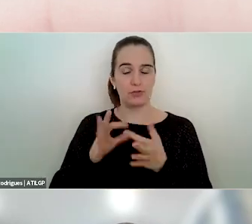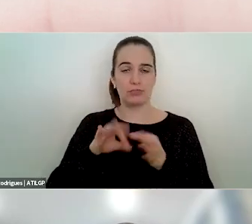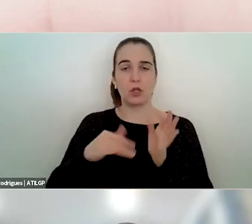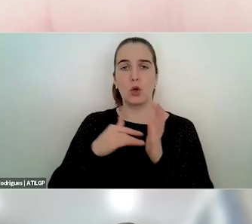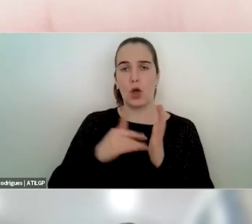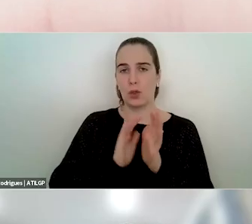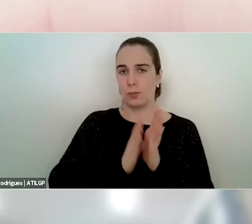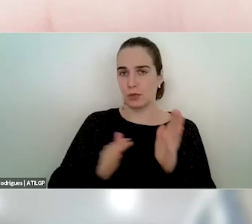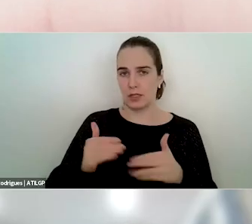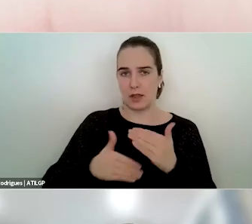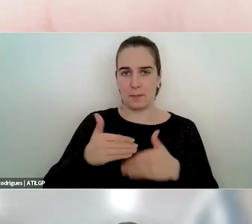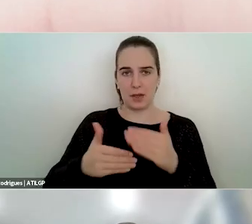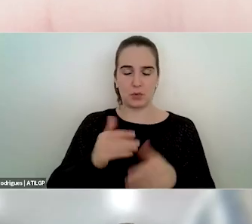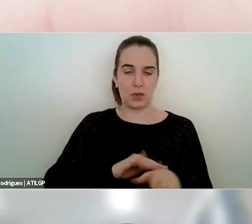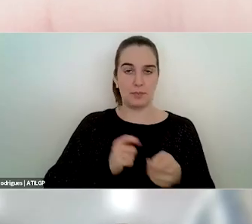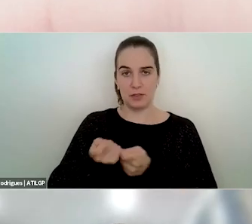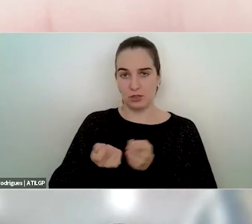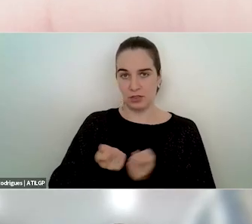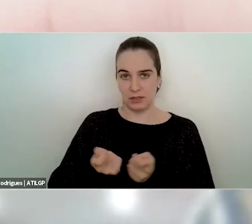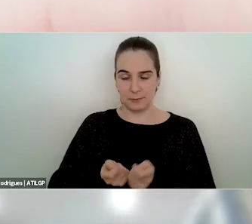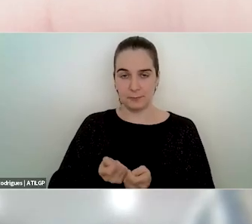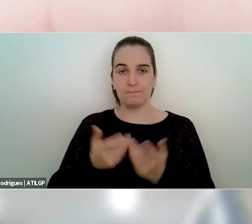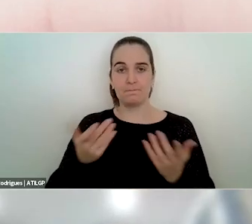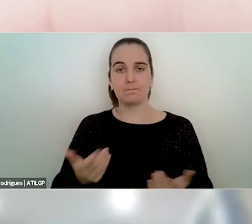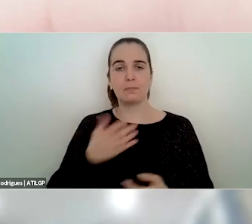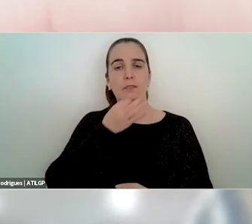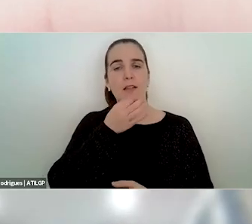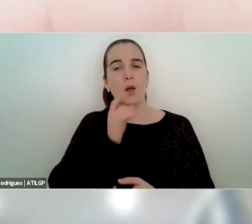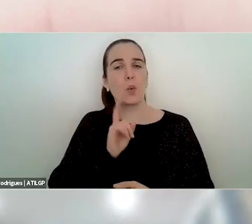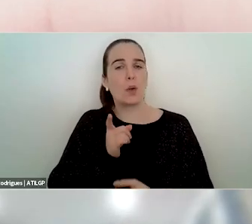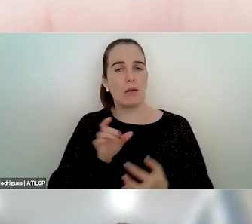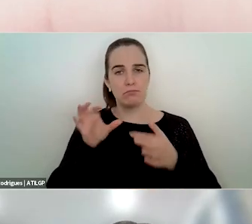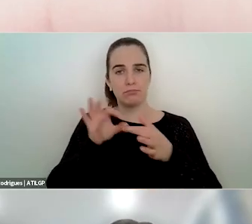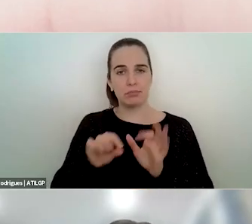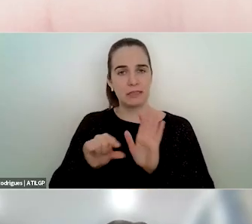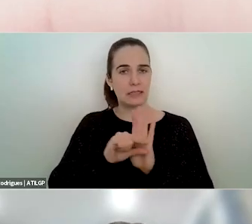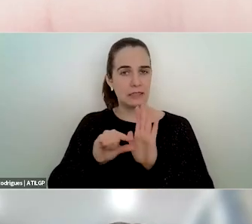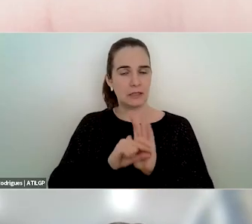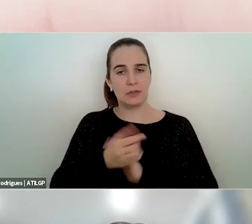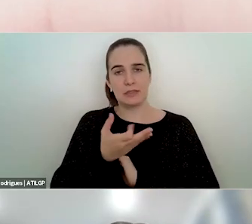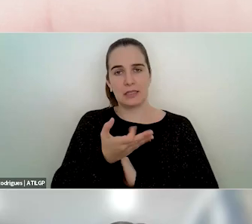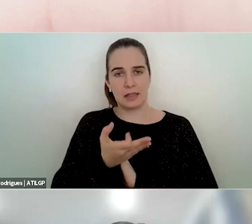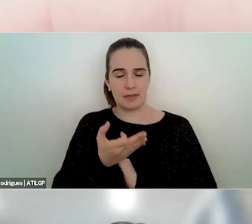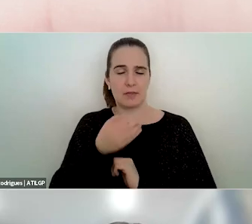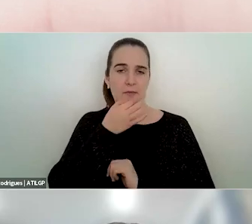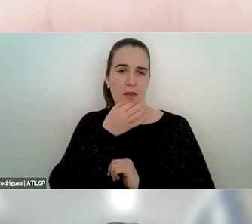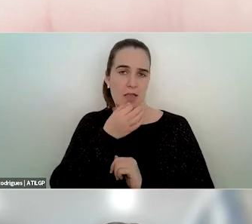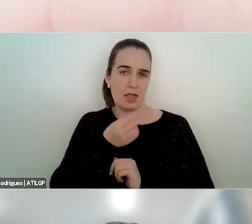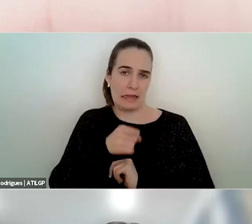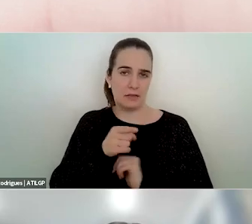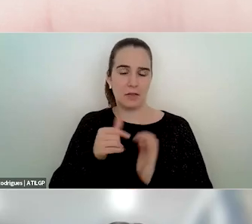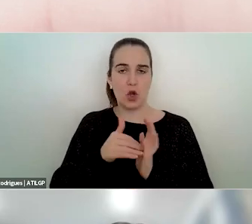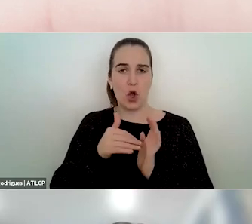Procedimento Administrativo e o nosso ponto de partida é realmente este princípio, tal como formulado no Código do